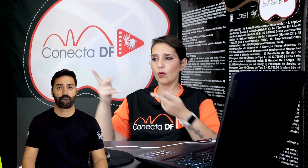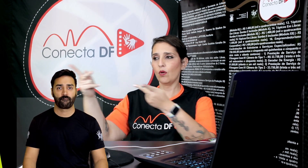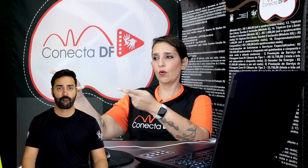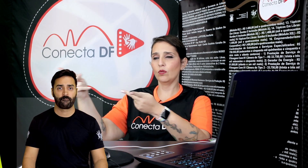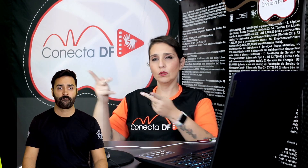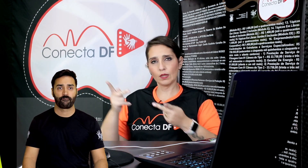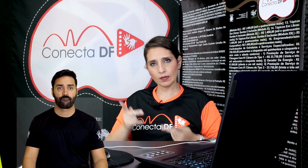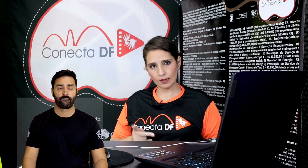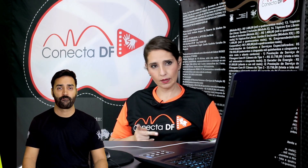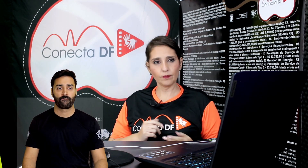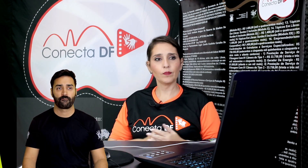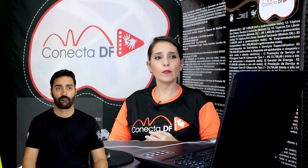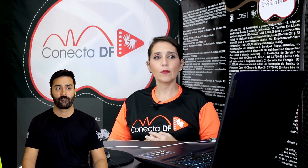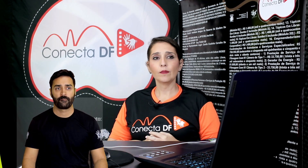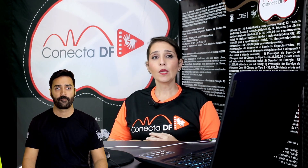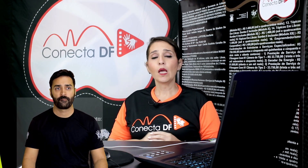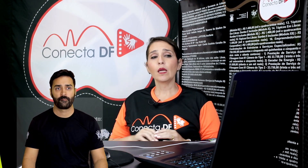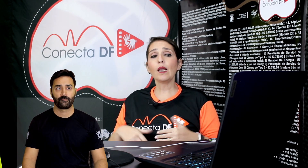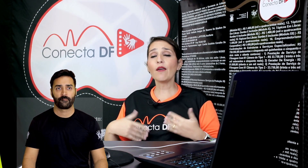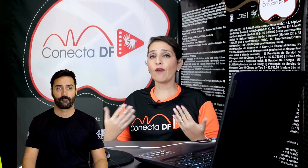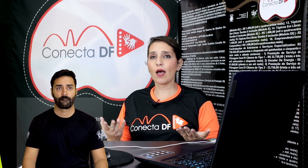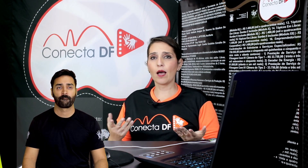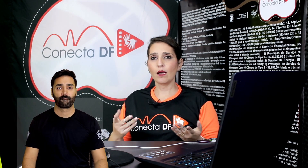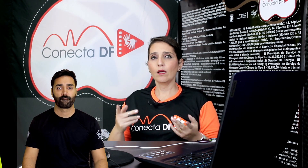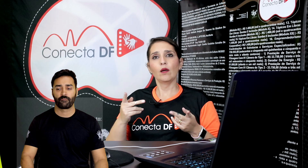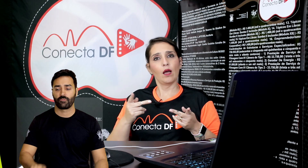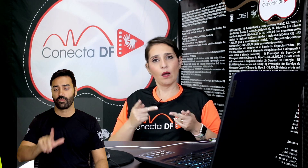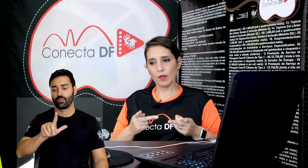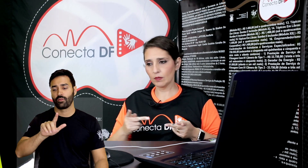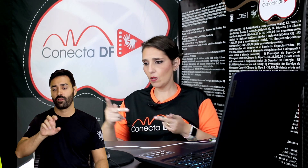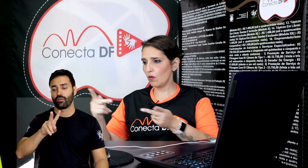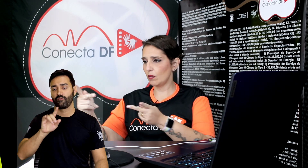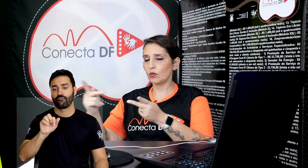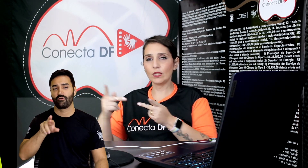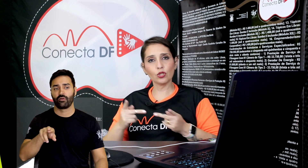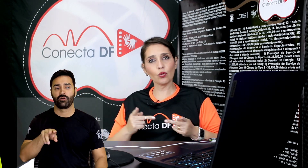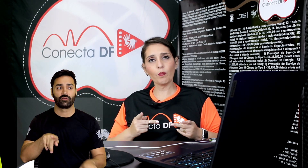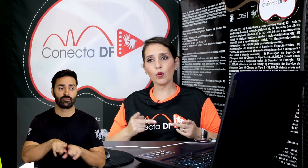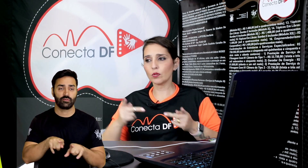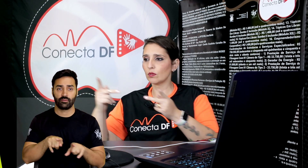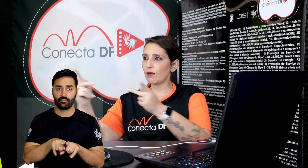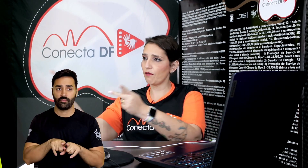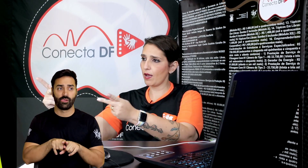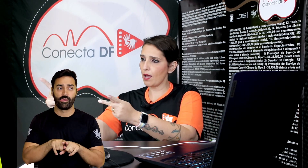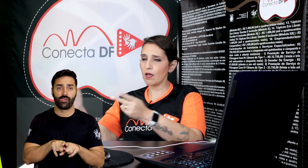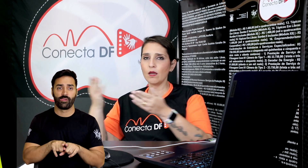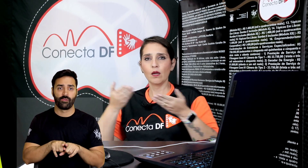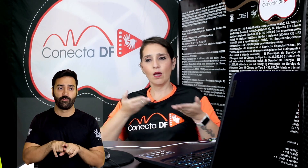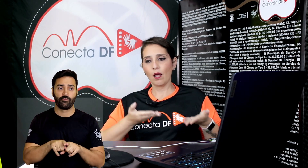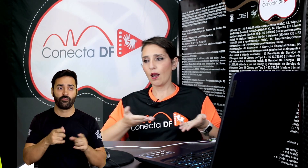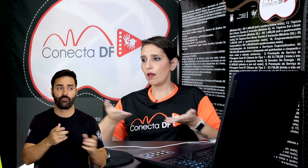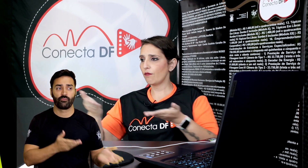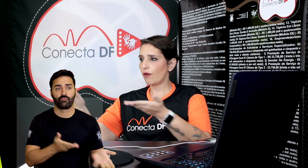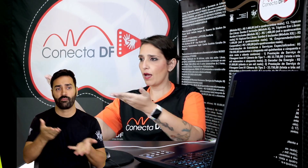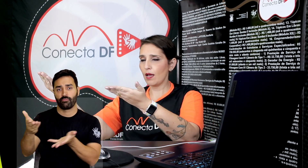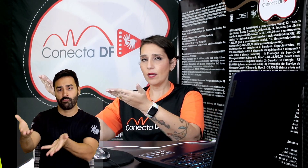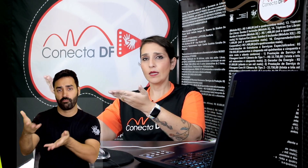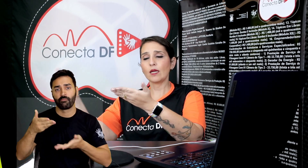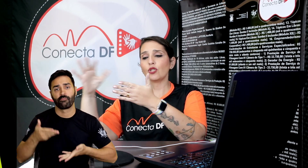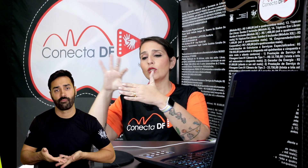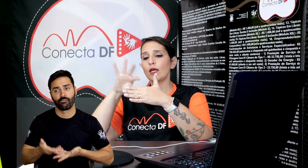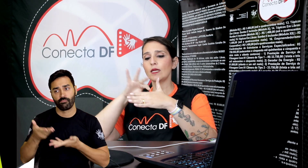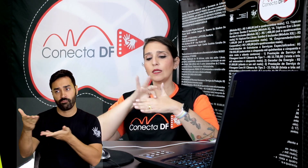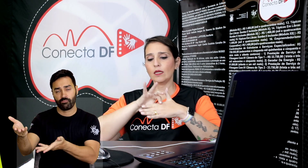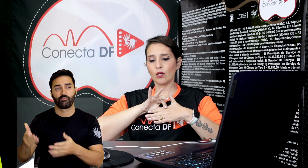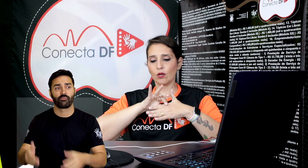trazer ou trazer. E levar. A mesma coisa, o sentido oposto. Levar, levar. E